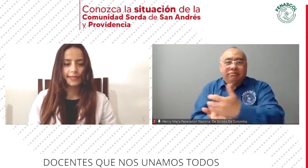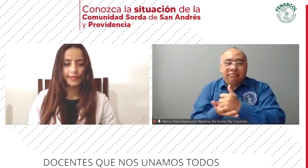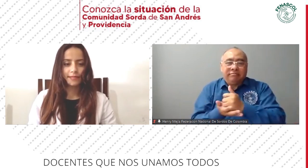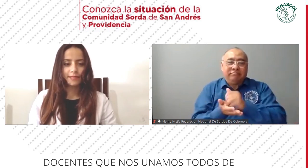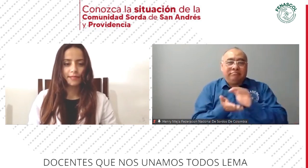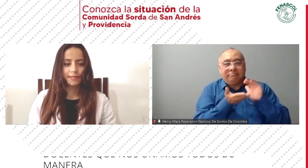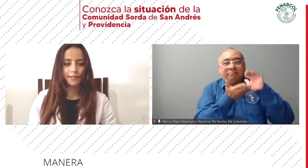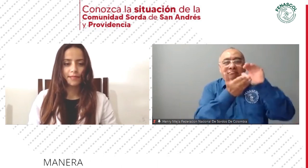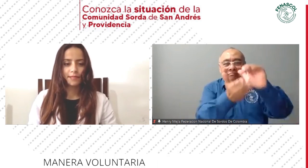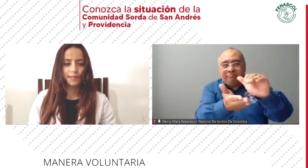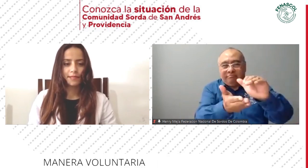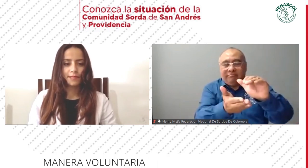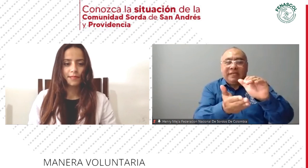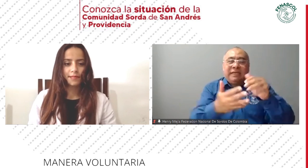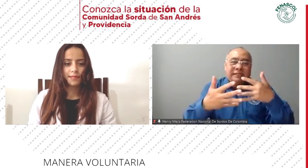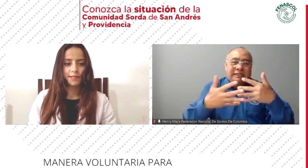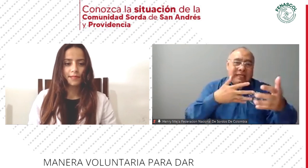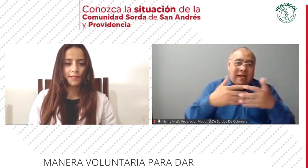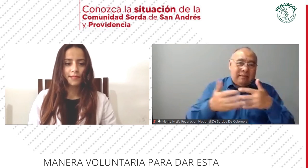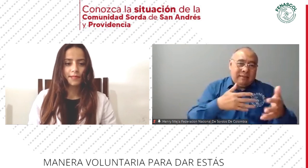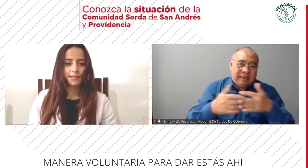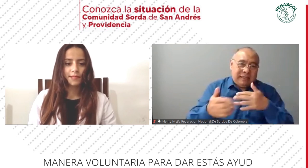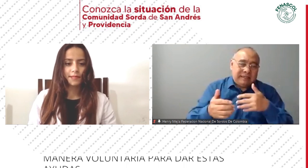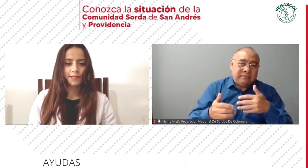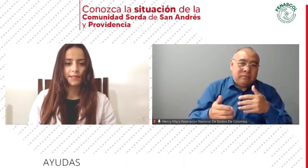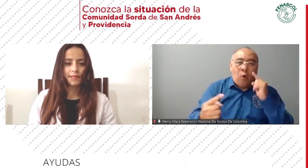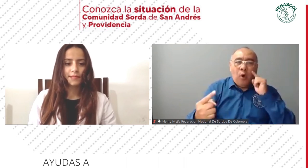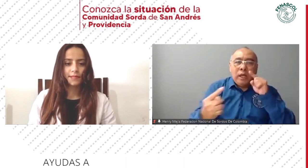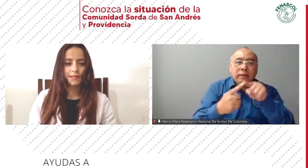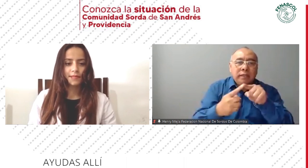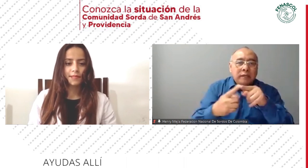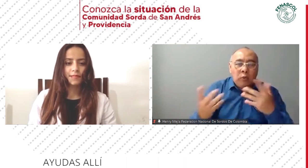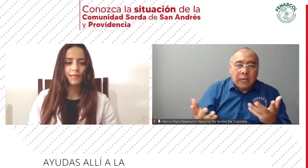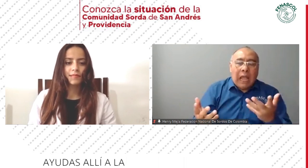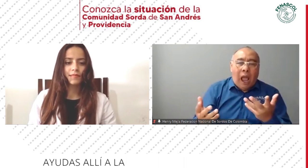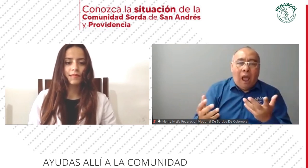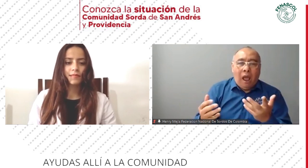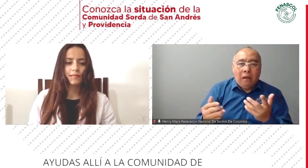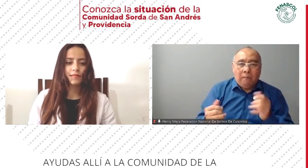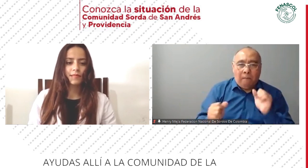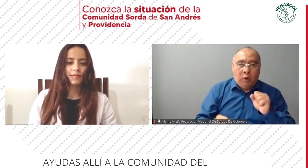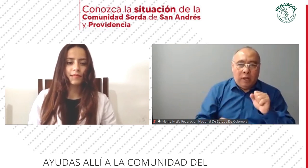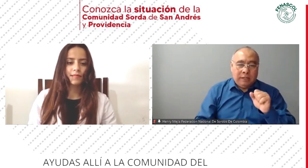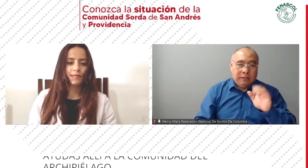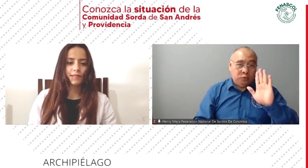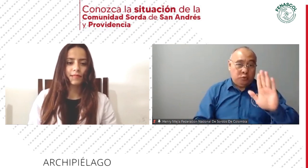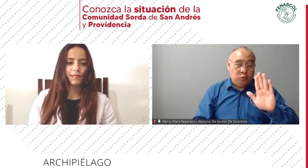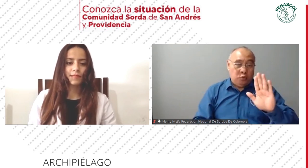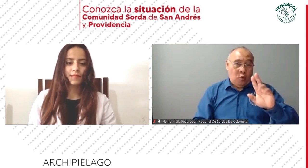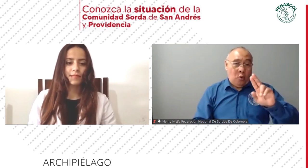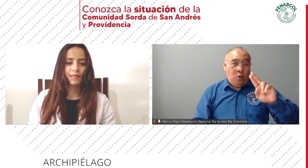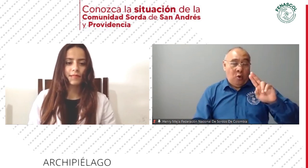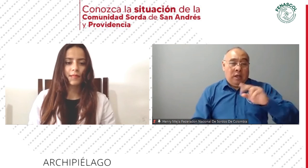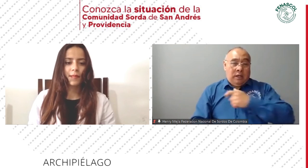de manera voluntaria para dar estas ayudas allí a la comunidad del archipiélago